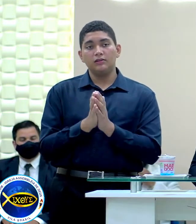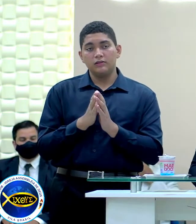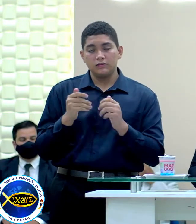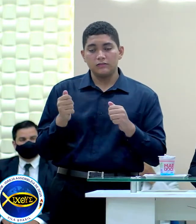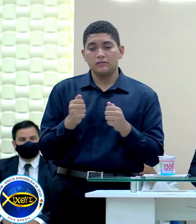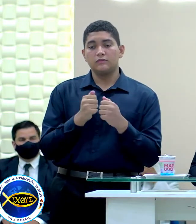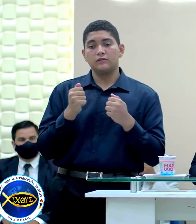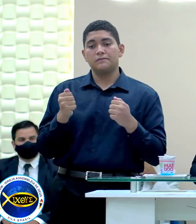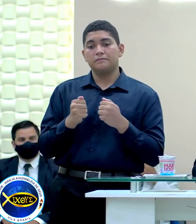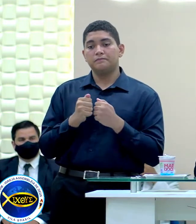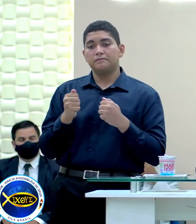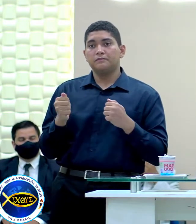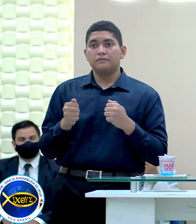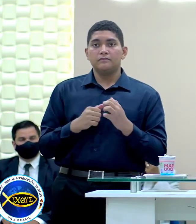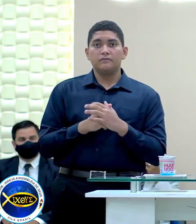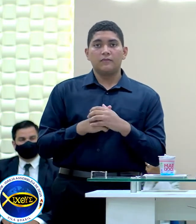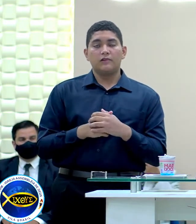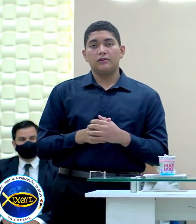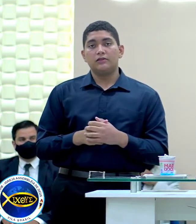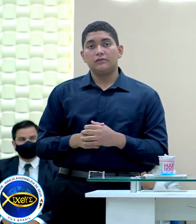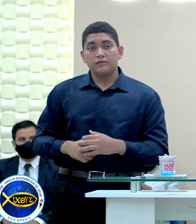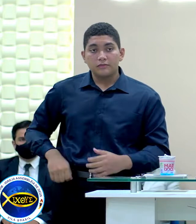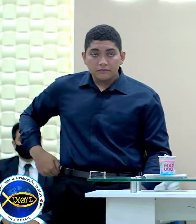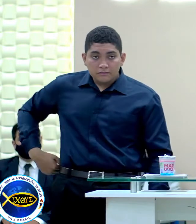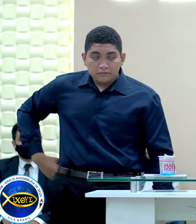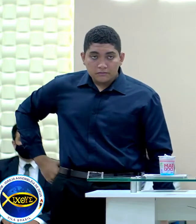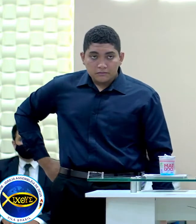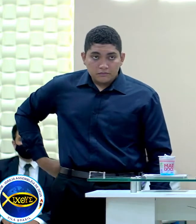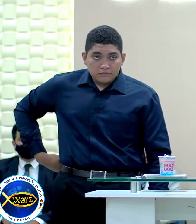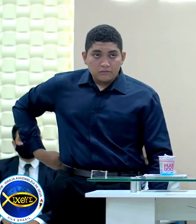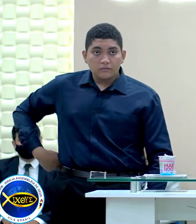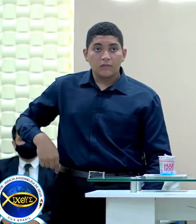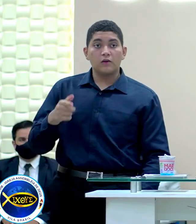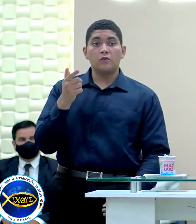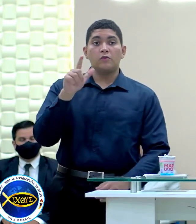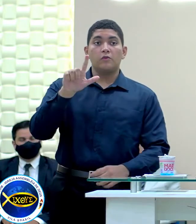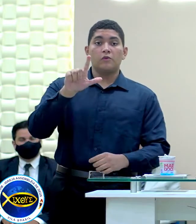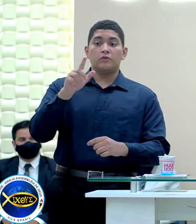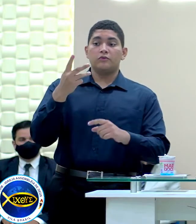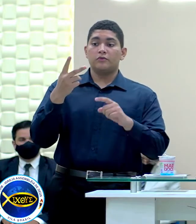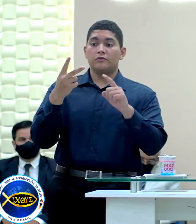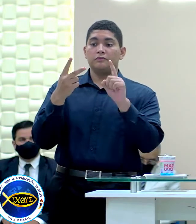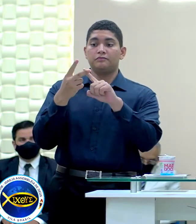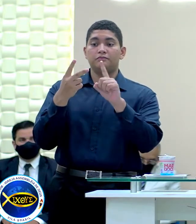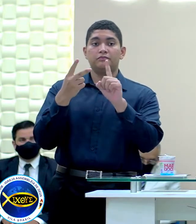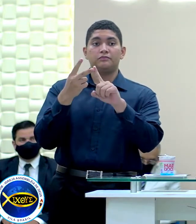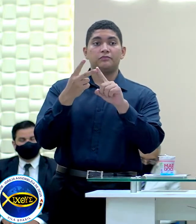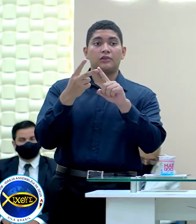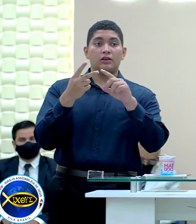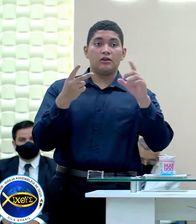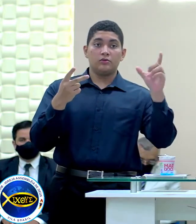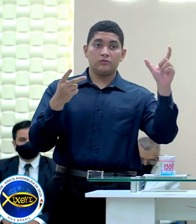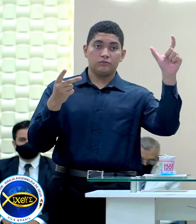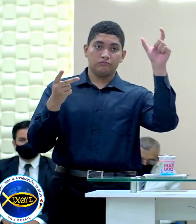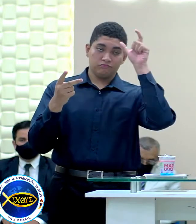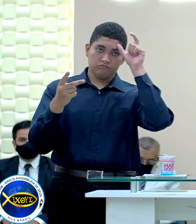aleluia, aleluia. O outro inimigo à santidade é o diabo.